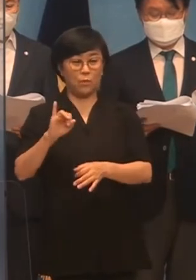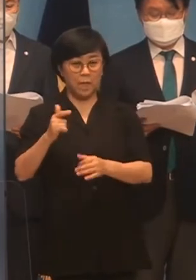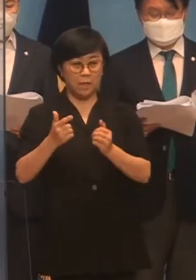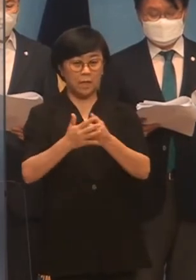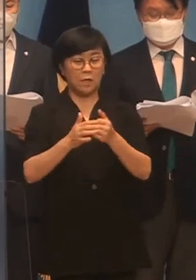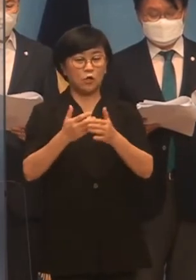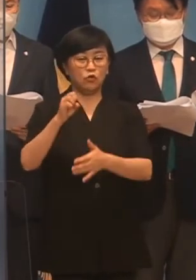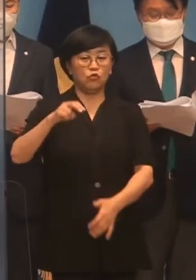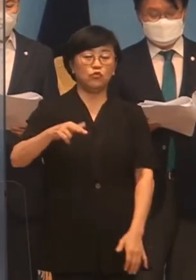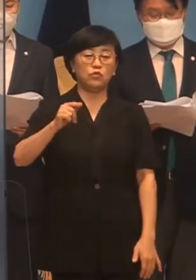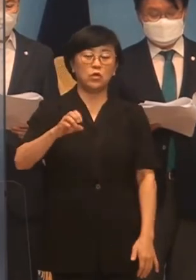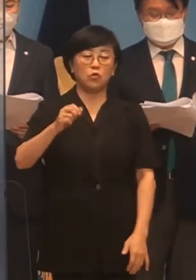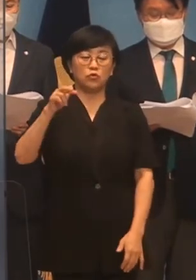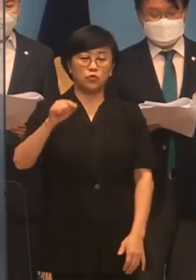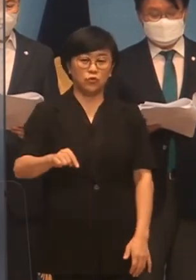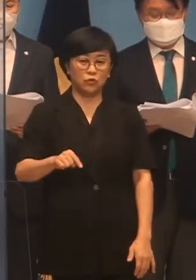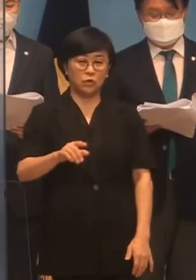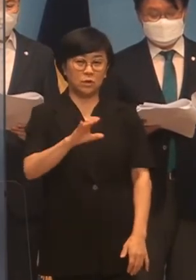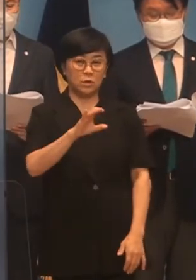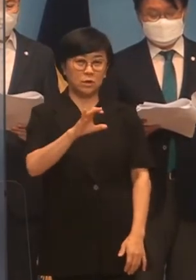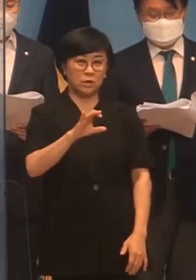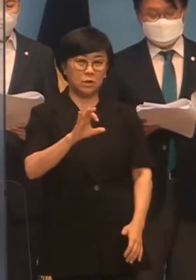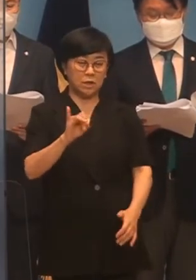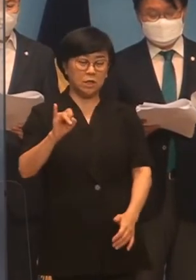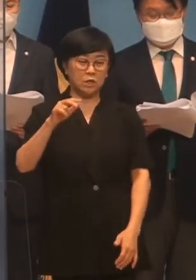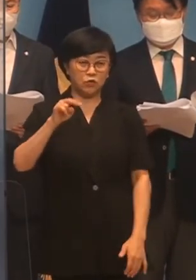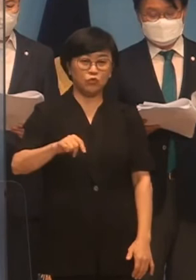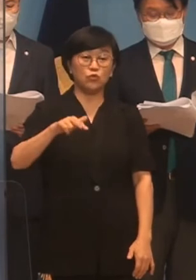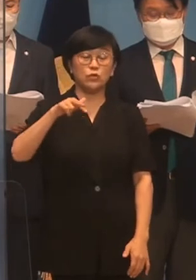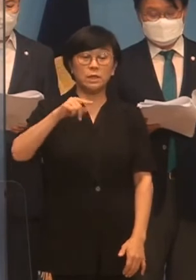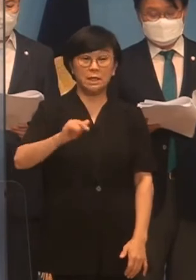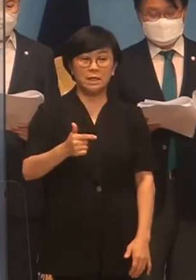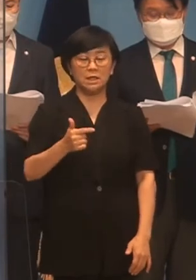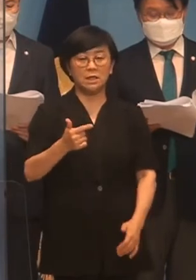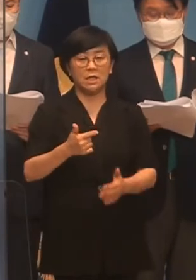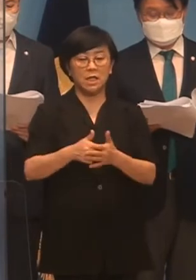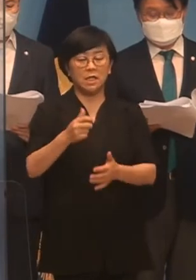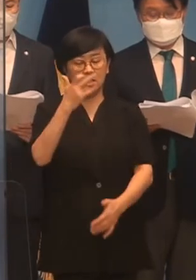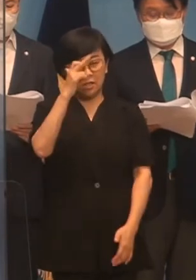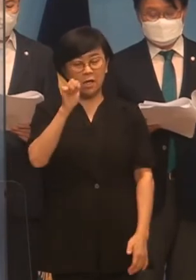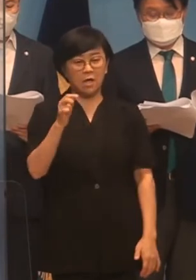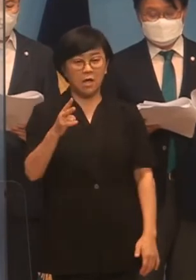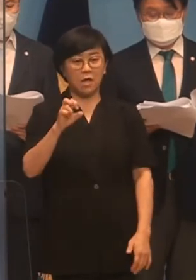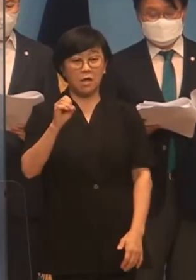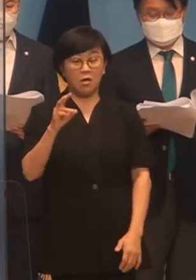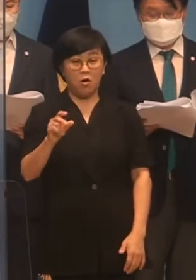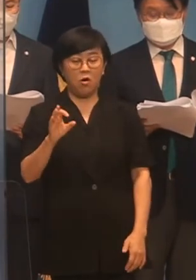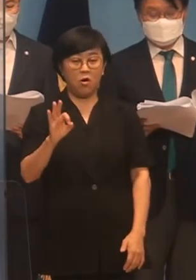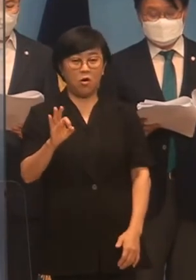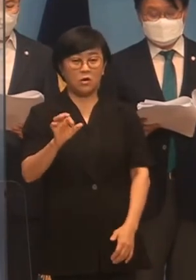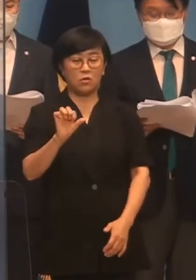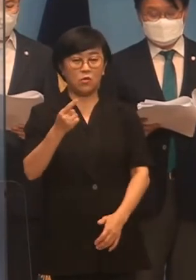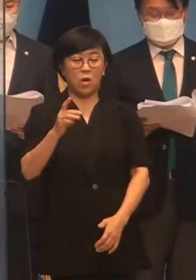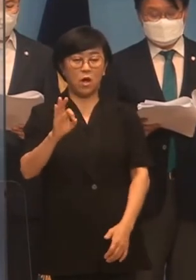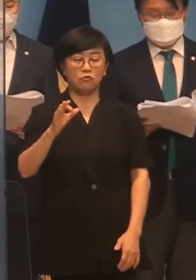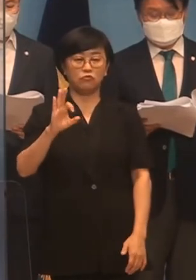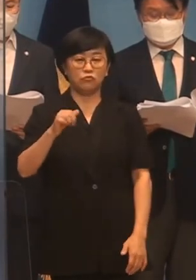민영배, 유정주, 윤영덕, 이규민, 이수진, 장경태, 최혜영, 홍정민, 황운하,